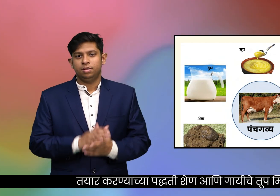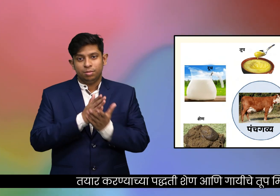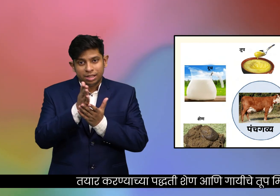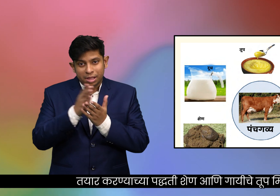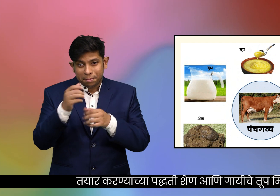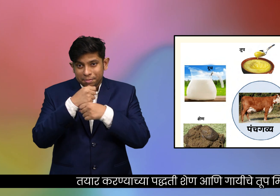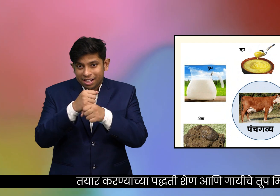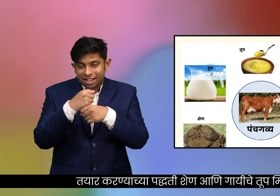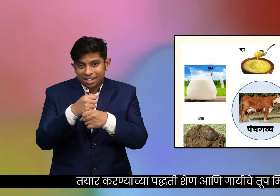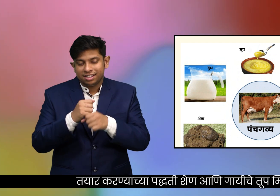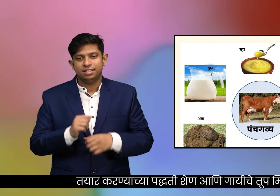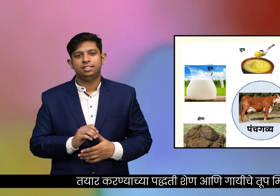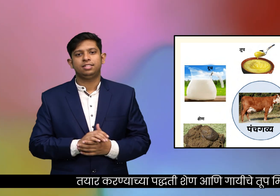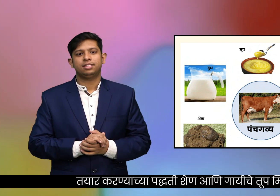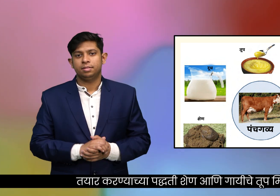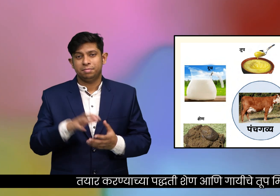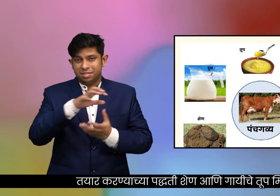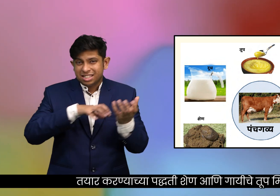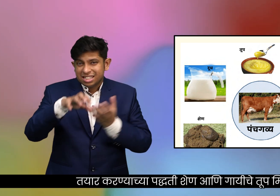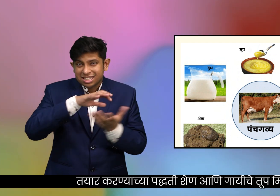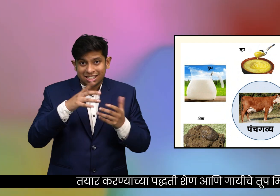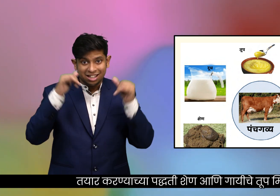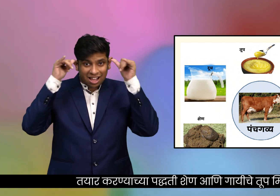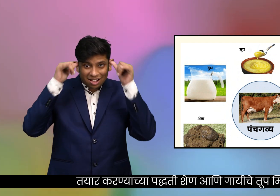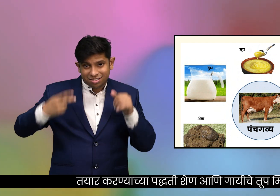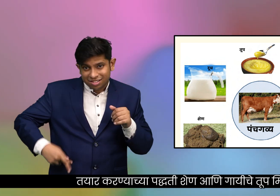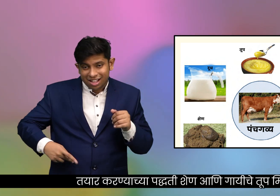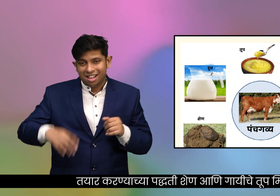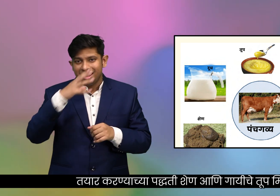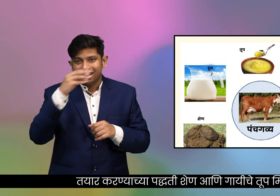तयार करण्याच्या पद्धती: शेण आणि गायीचे तूप मिसळा.